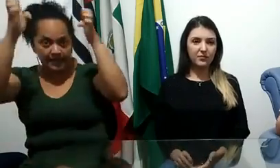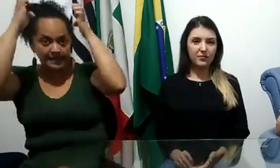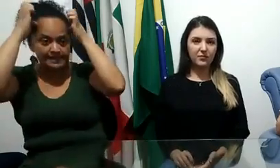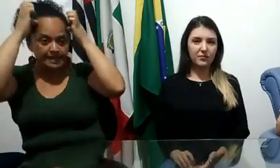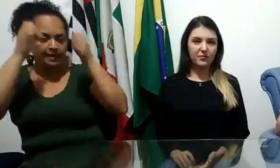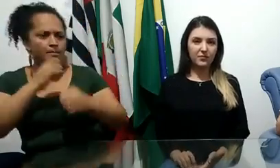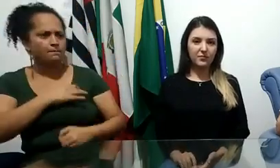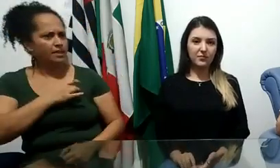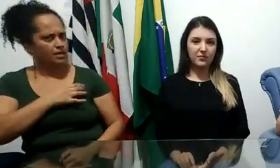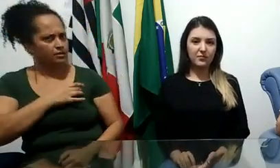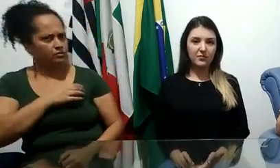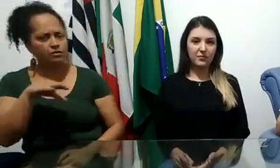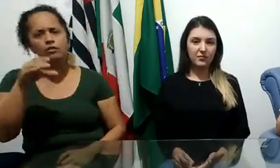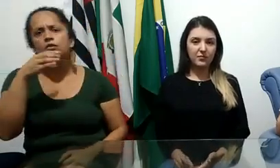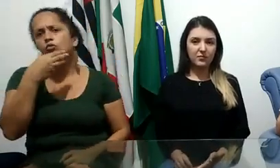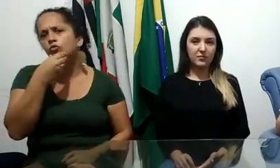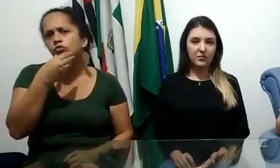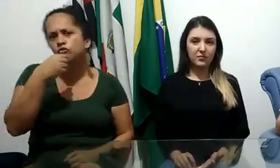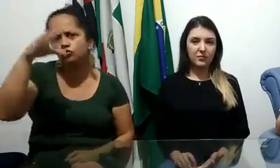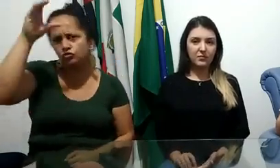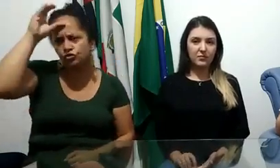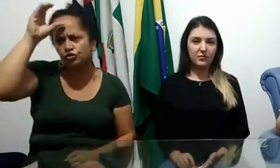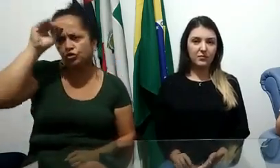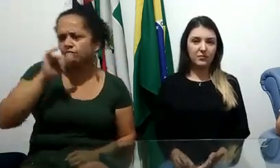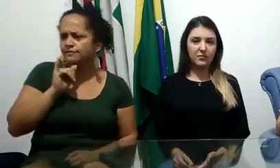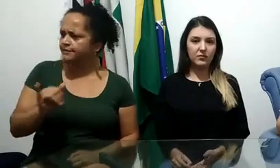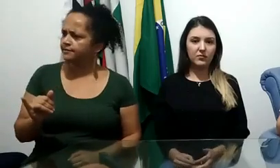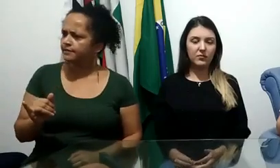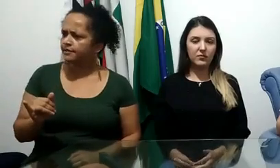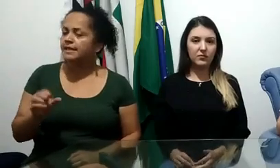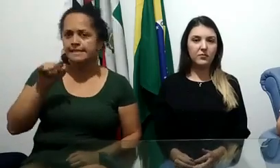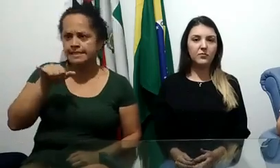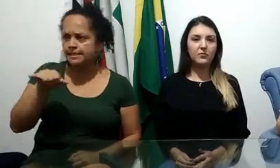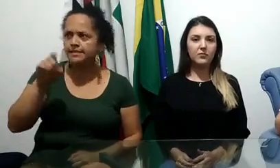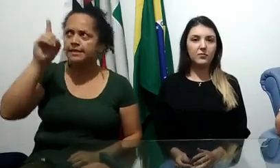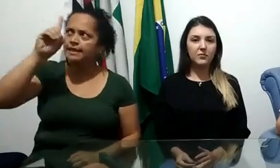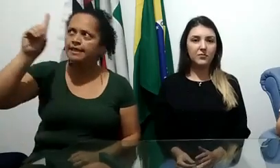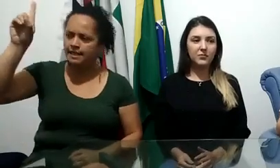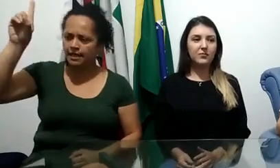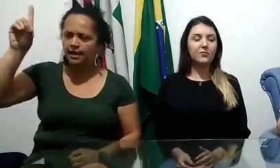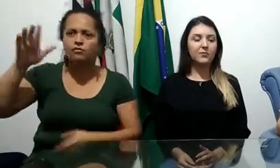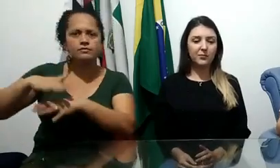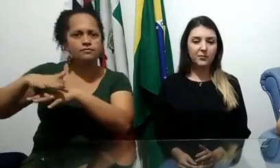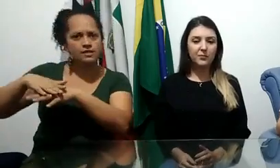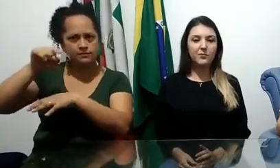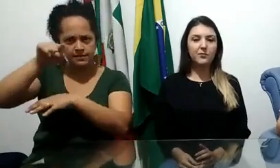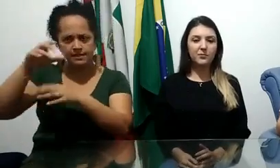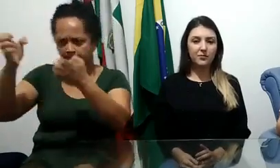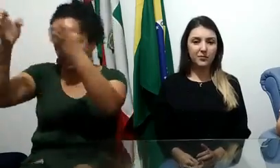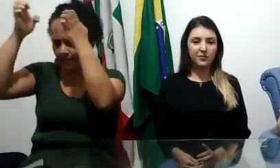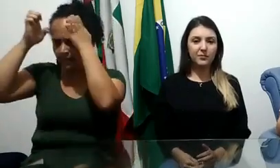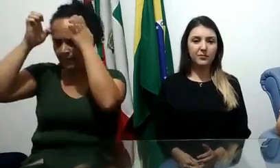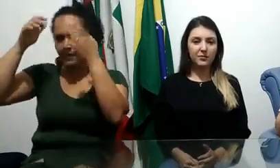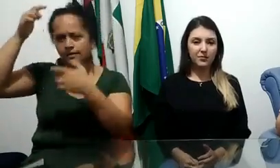dura nela e falou assim, se Deus te colocou aí, foi por isso que ele te colocou aí.